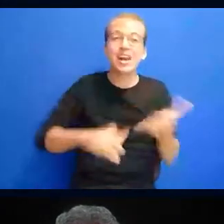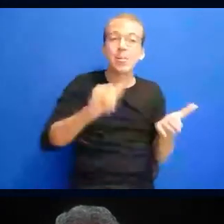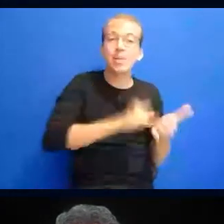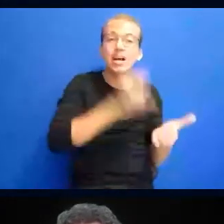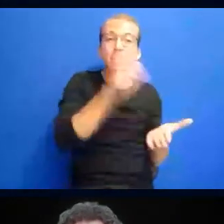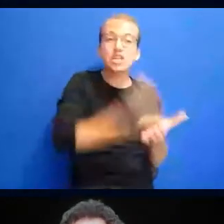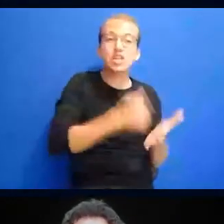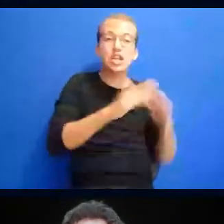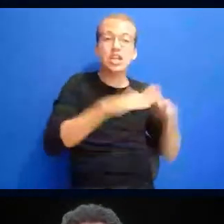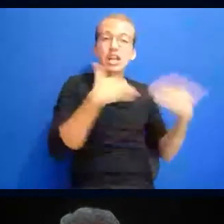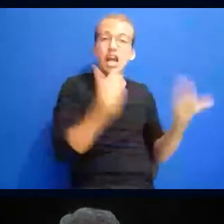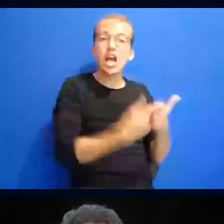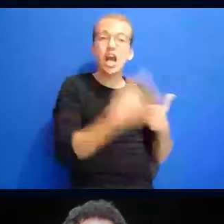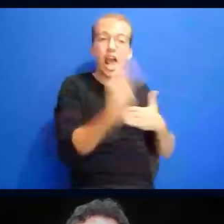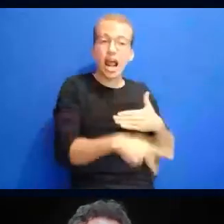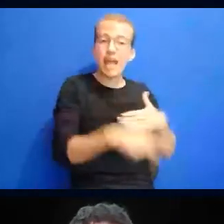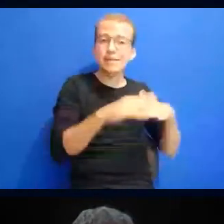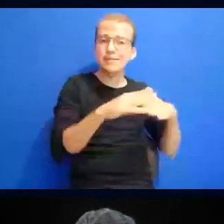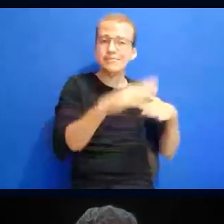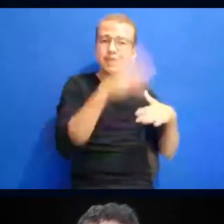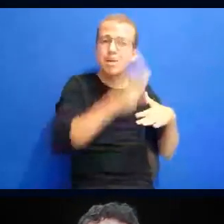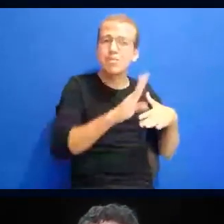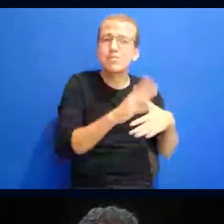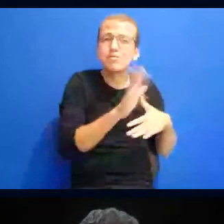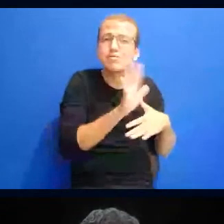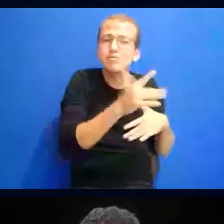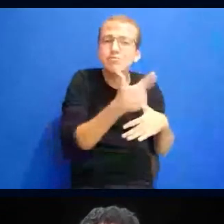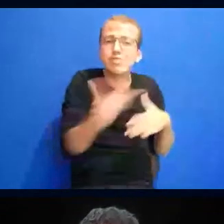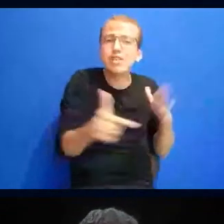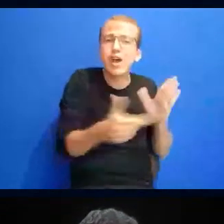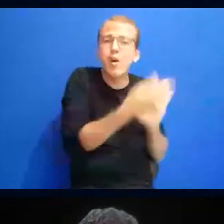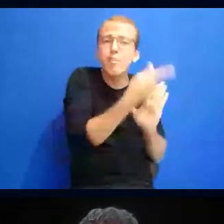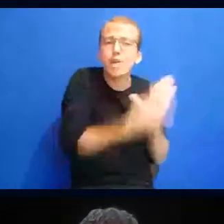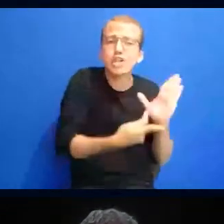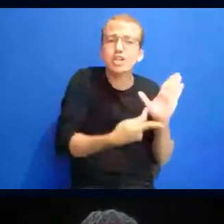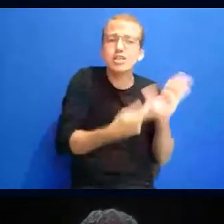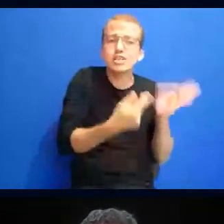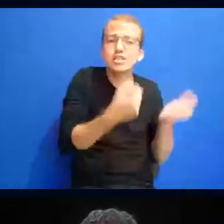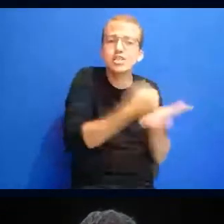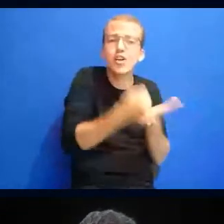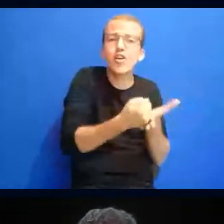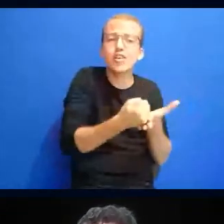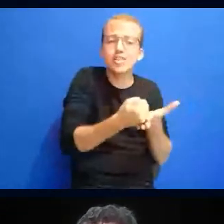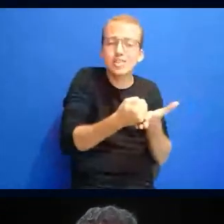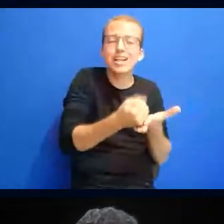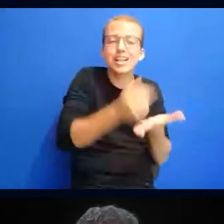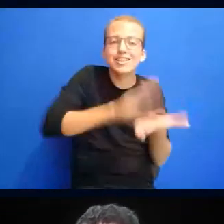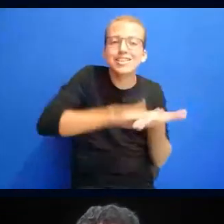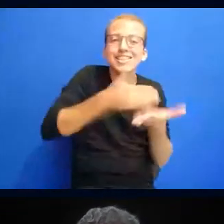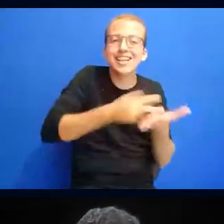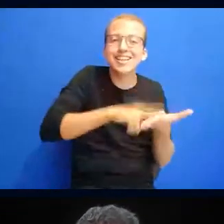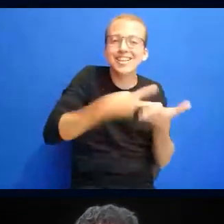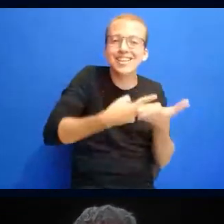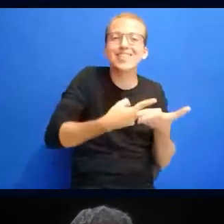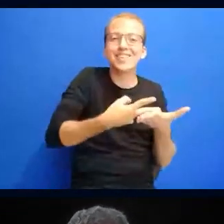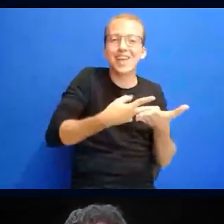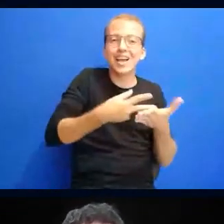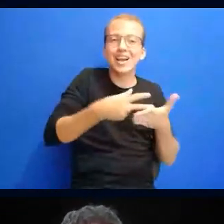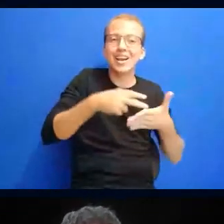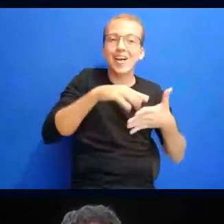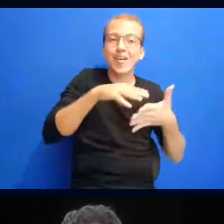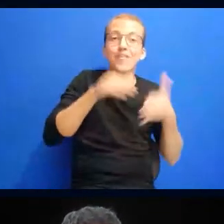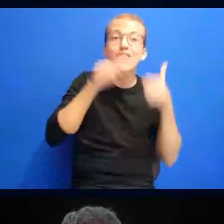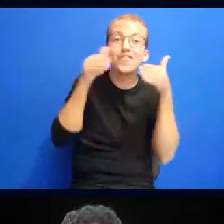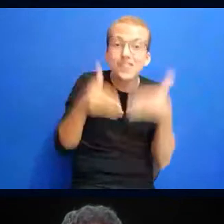não há uma visão, por exemplo, de se contratar um tradutor intérprete que conheça a língua de sinais venezuelana e a língua